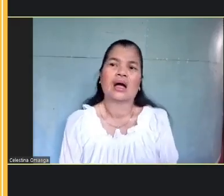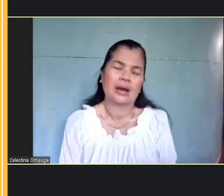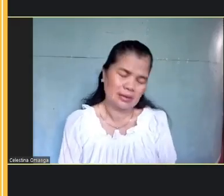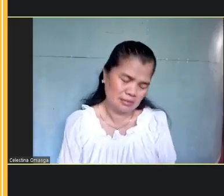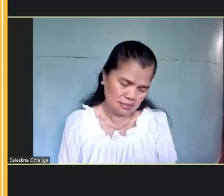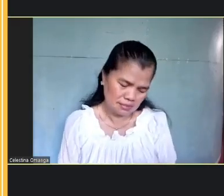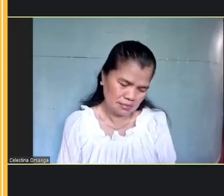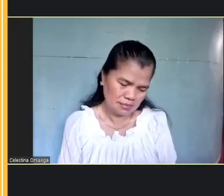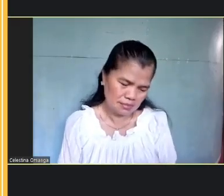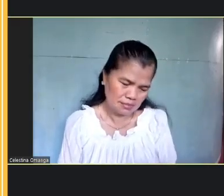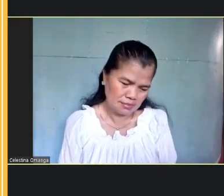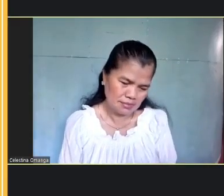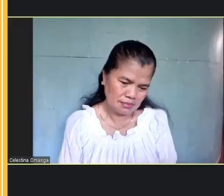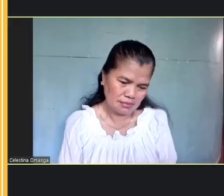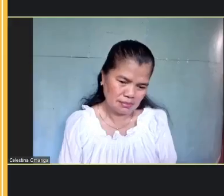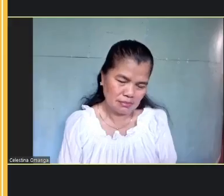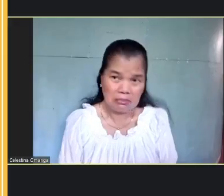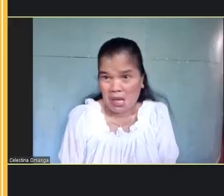Tired.